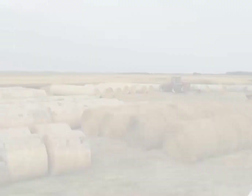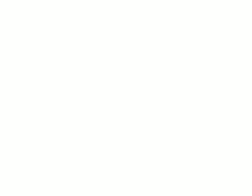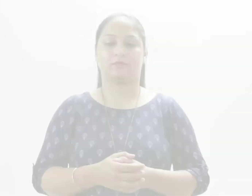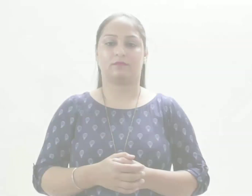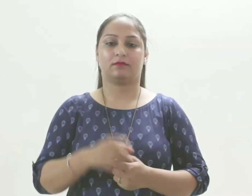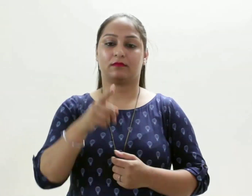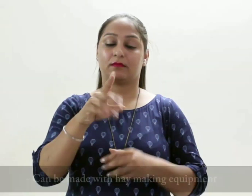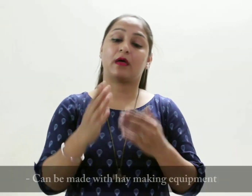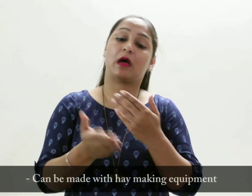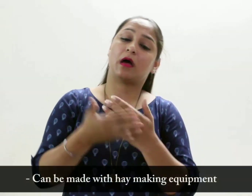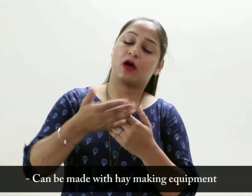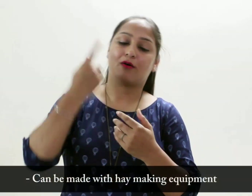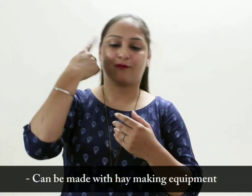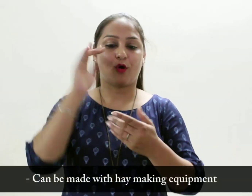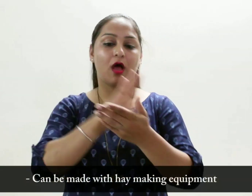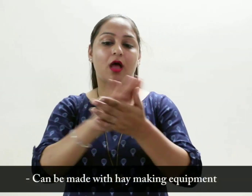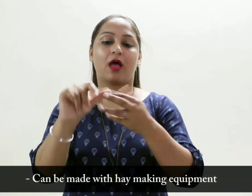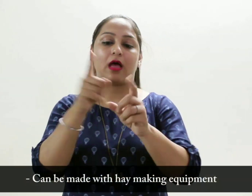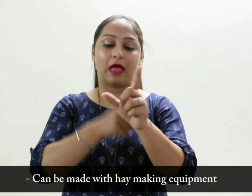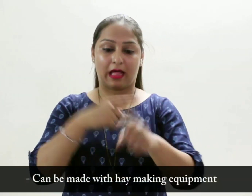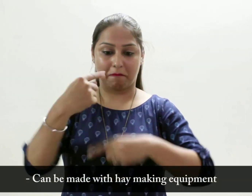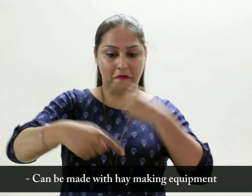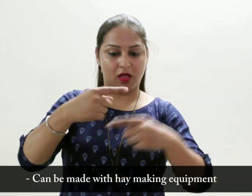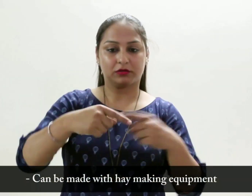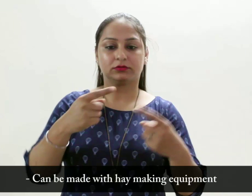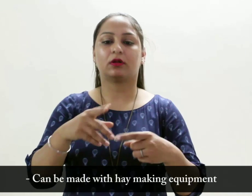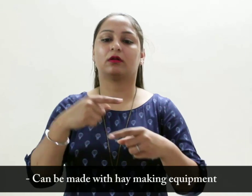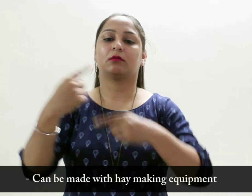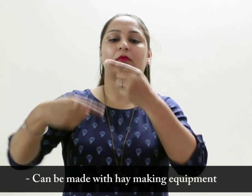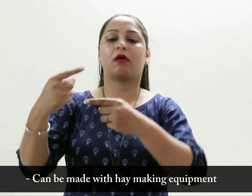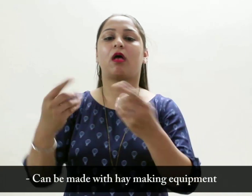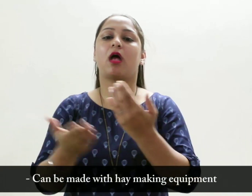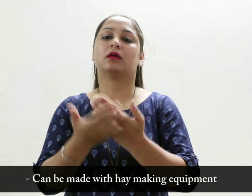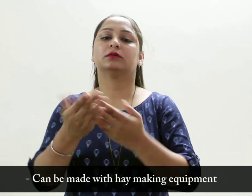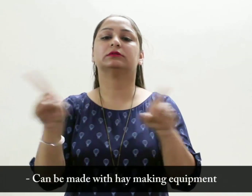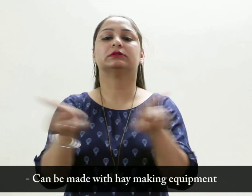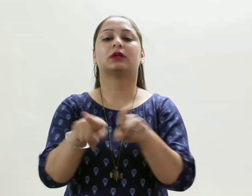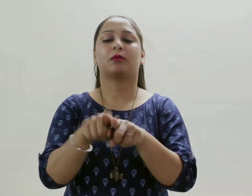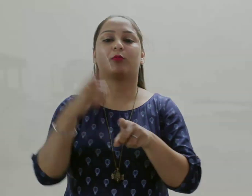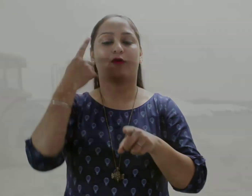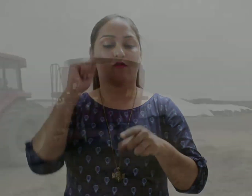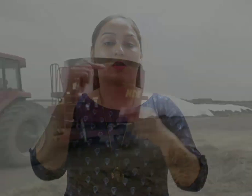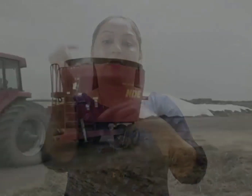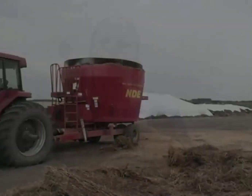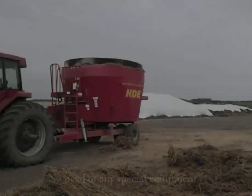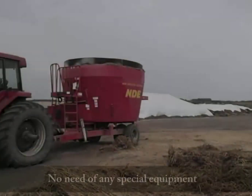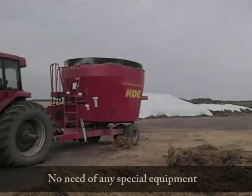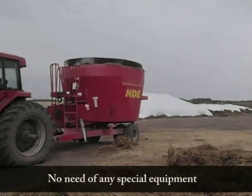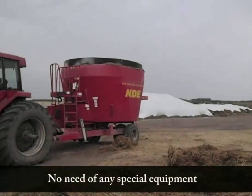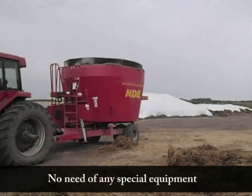घास बनाने के उपकरण के साथ बनाया जा सकता है। किसी विशेष उपकरण की आवश्यकता नहीं है।